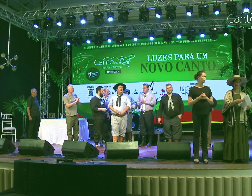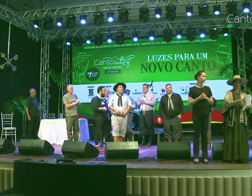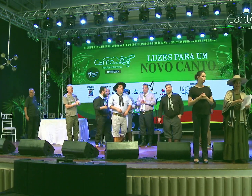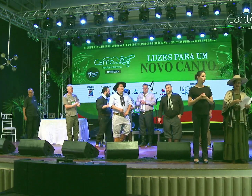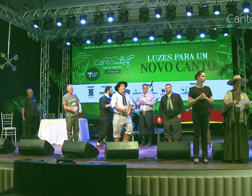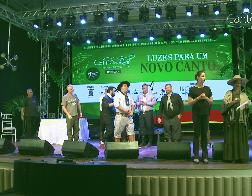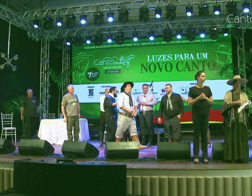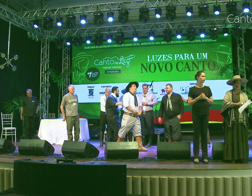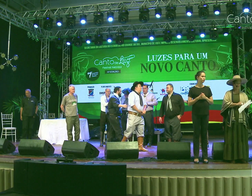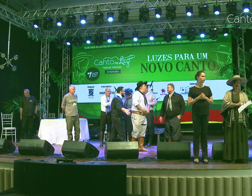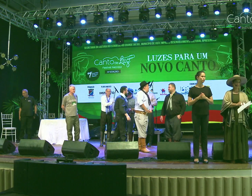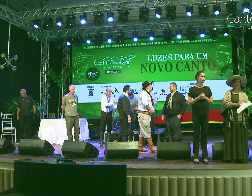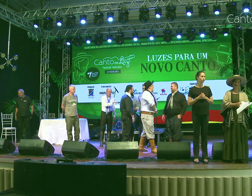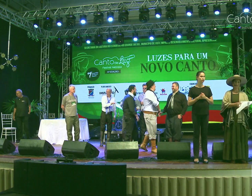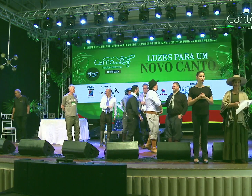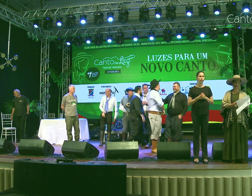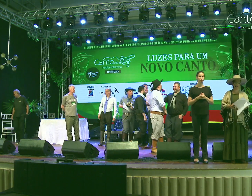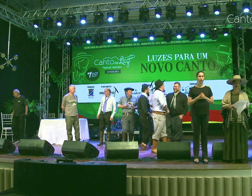para